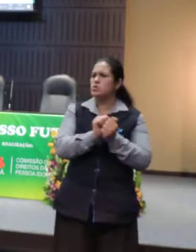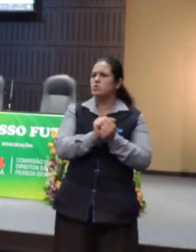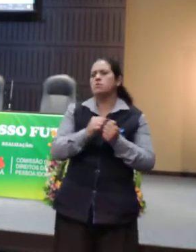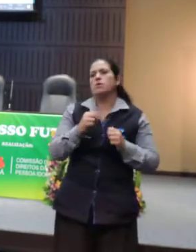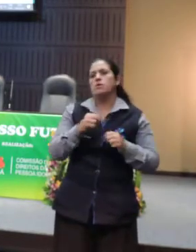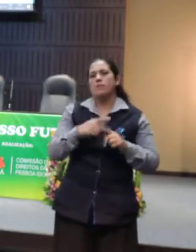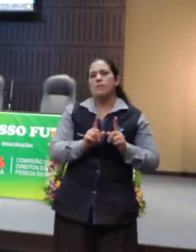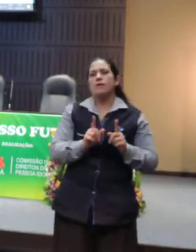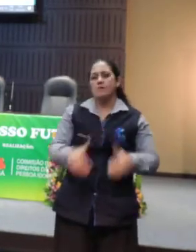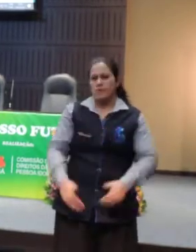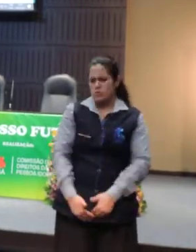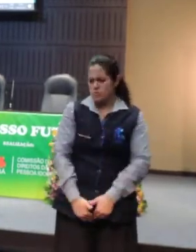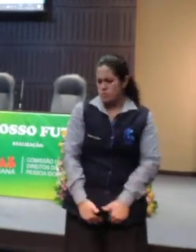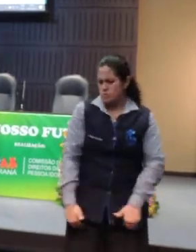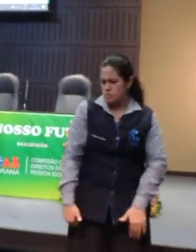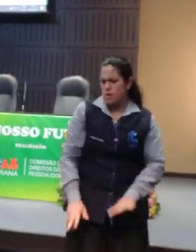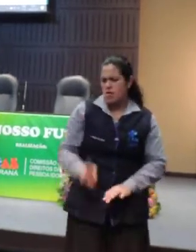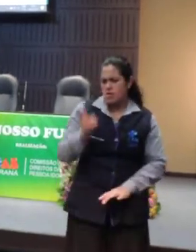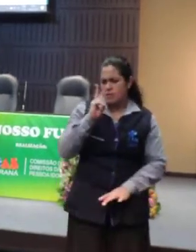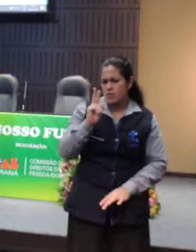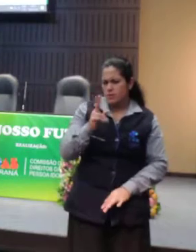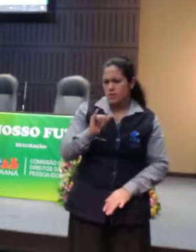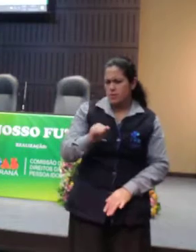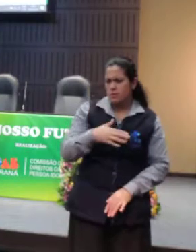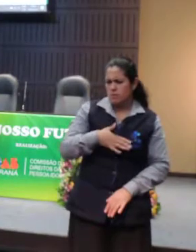mini saia. Pronto, acabou o